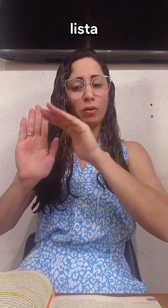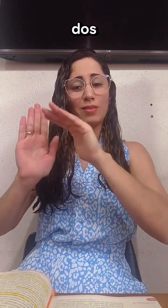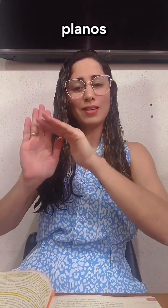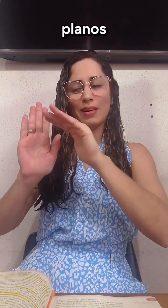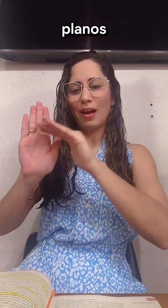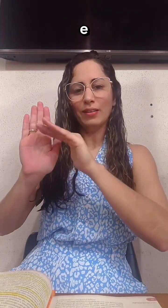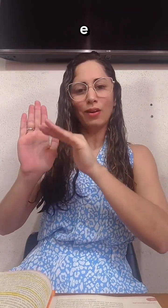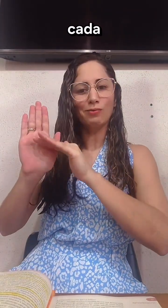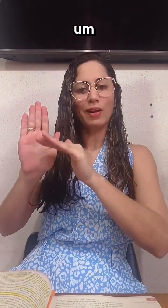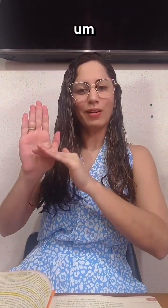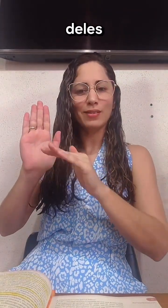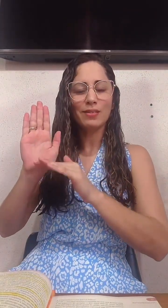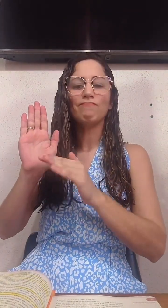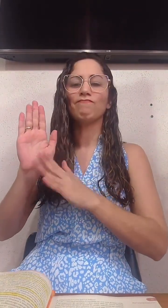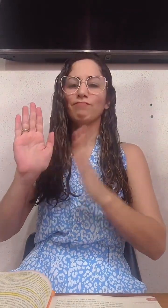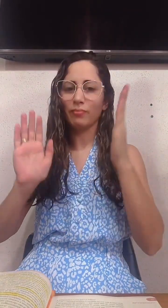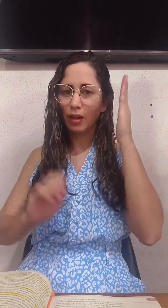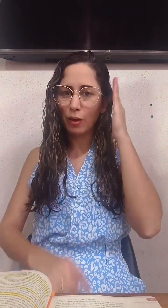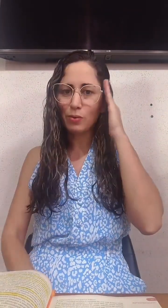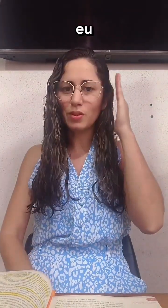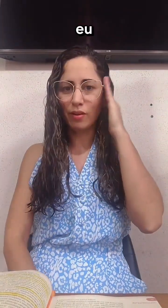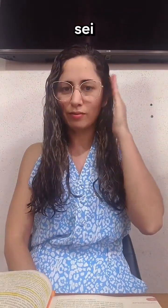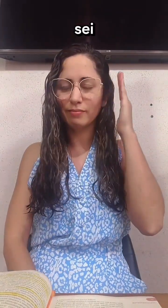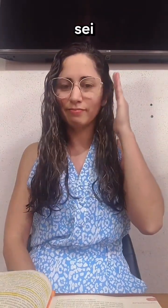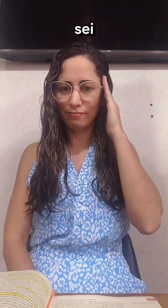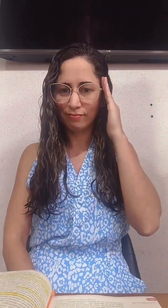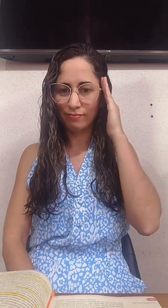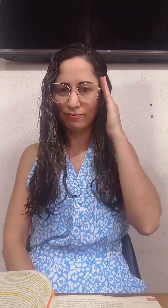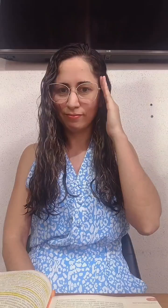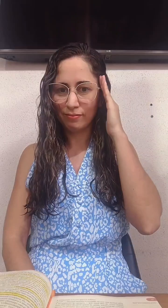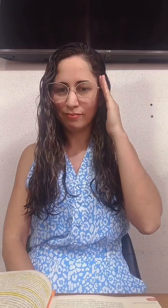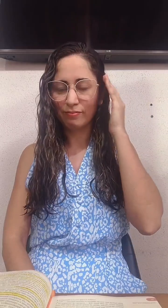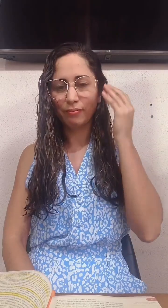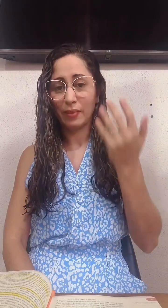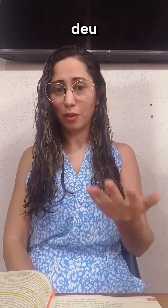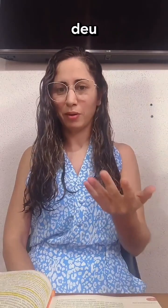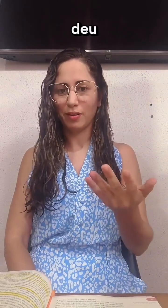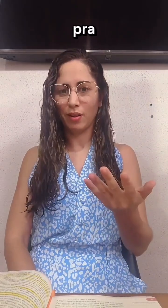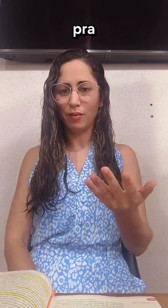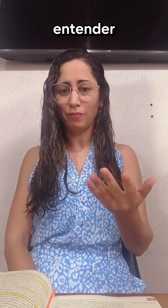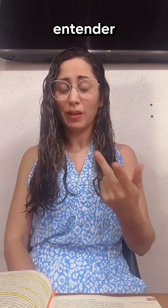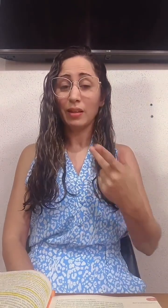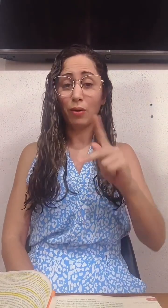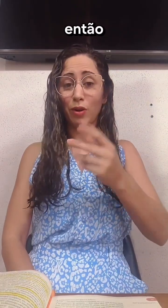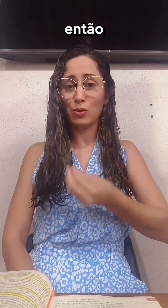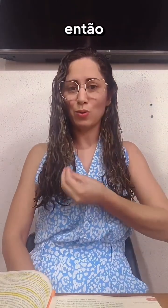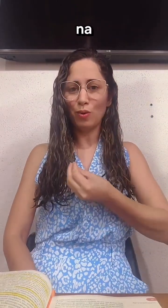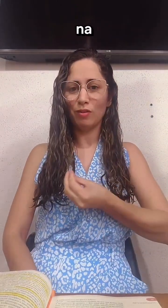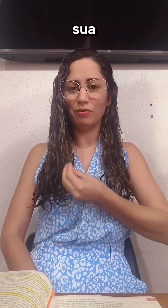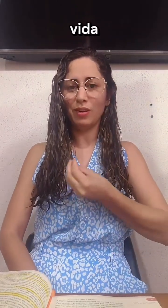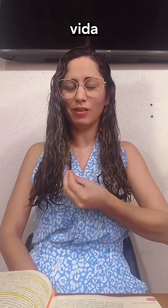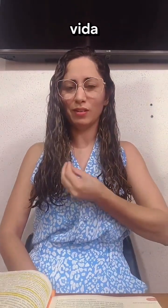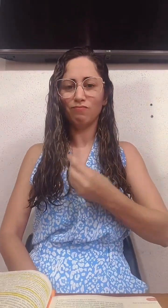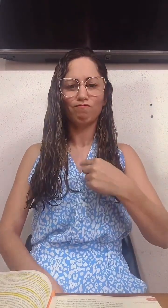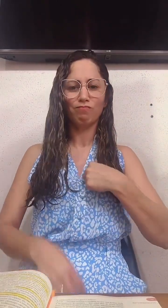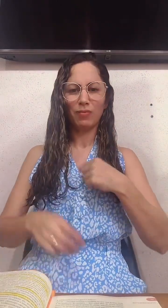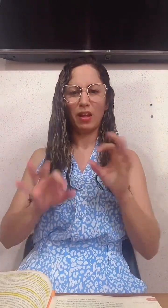planos. E cada um deles, eu sei. Deu pra entender? Então, na sua vida,